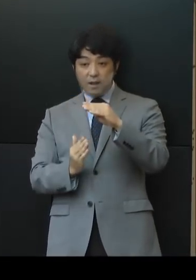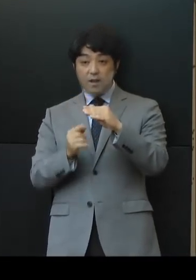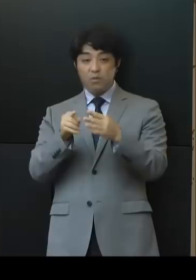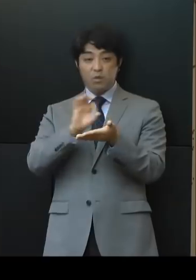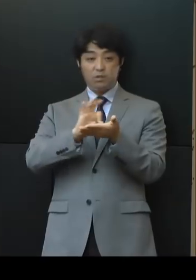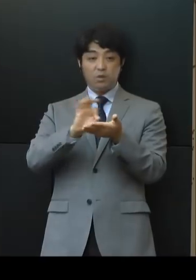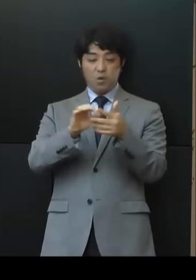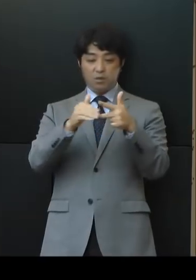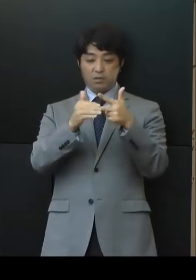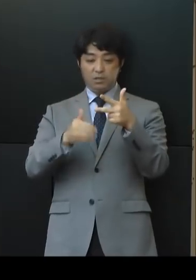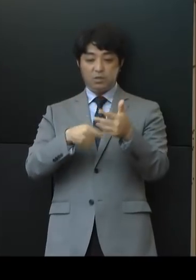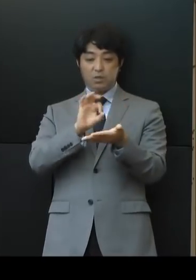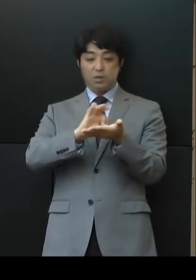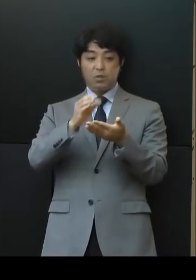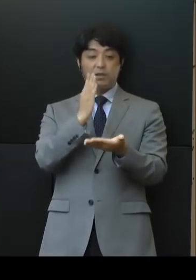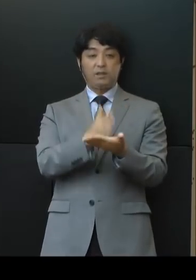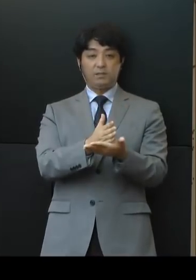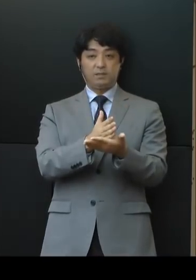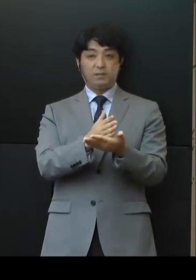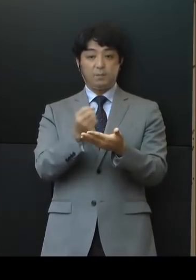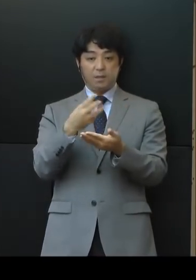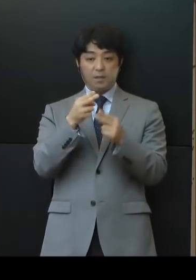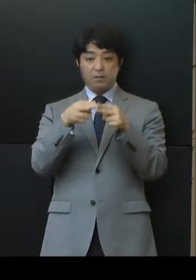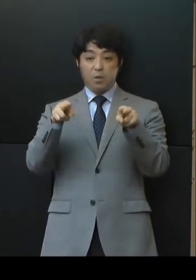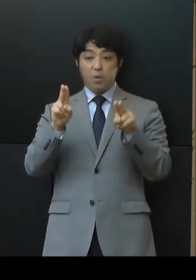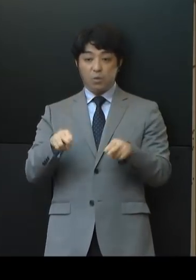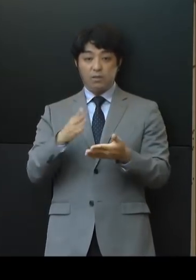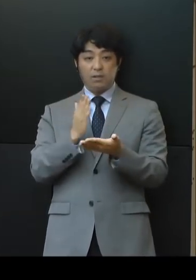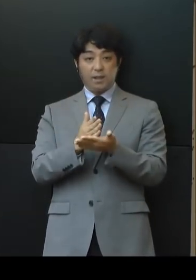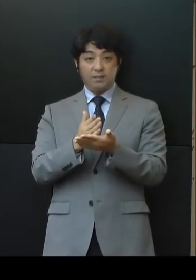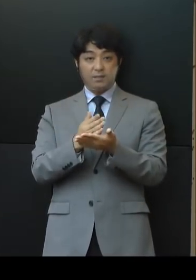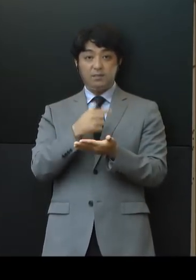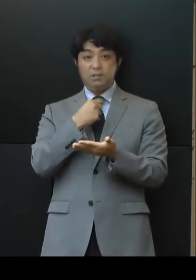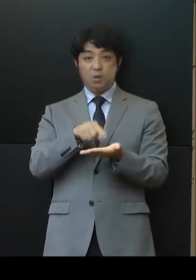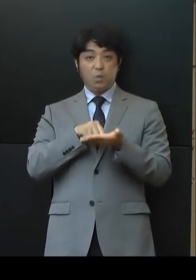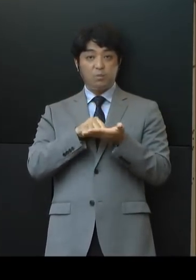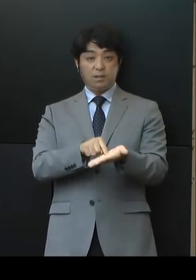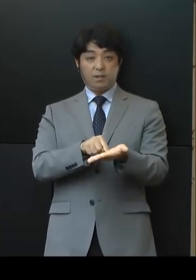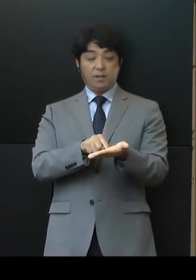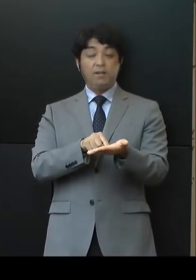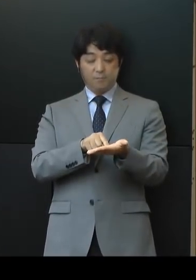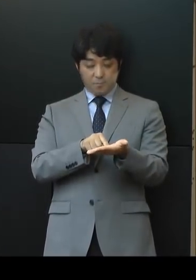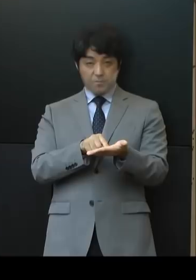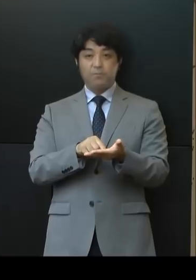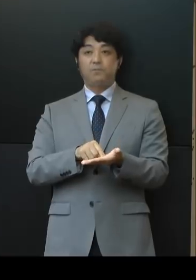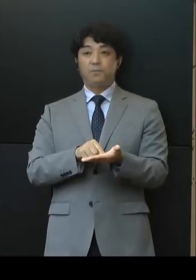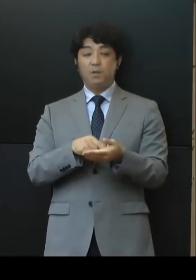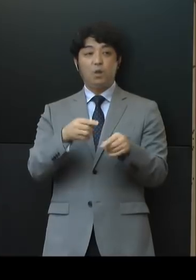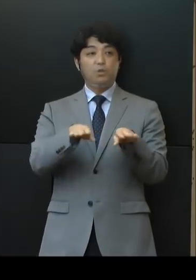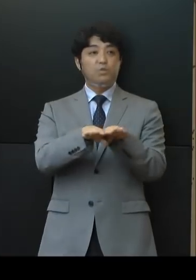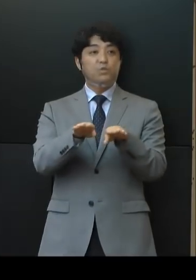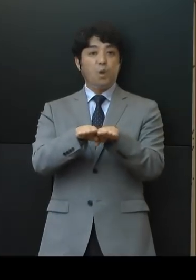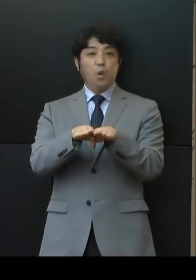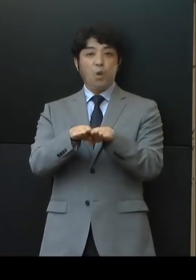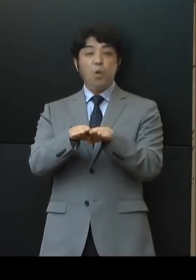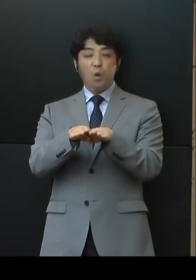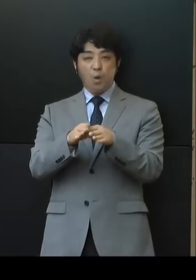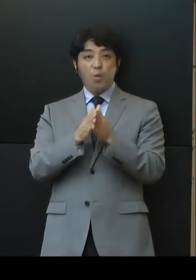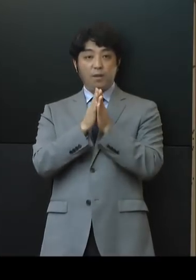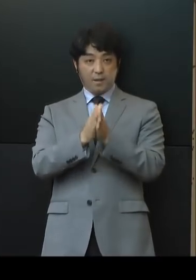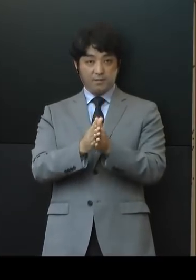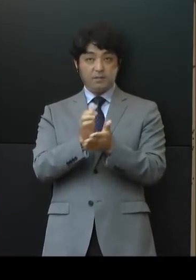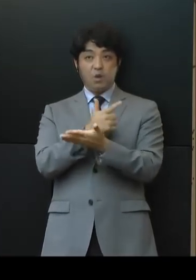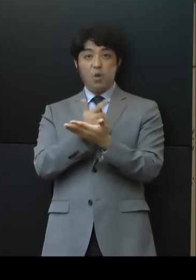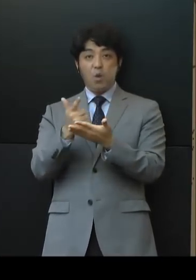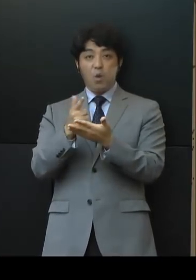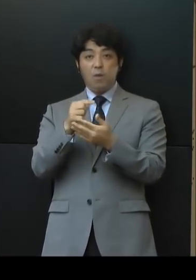使用停止及び催し物の開催の停止要請、先ほどの休業要請ですね、の趣旨に基づき、適切な対